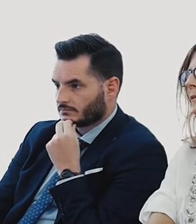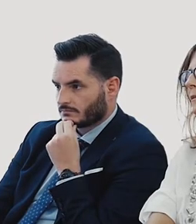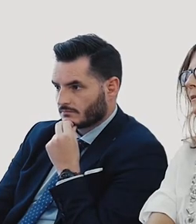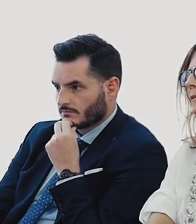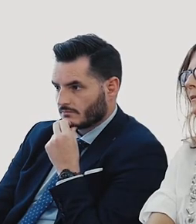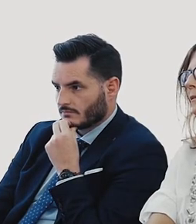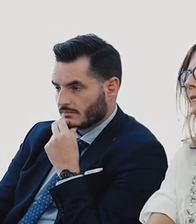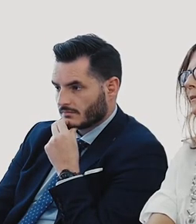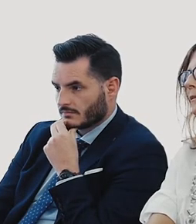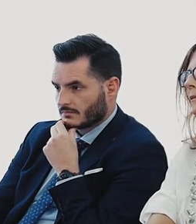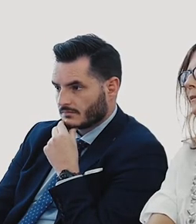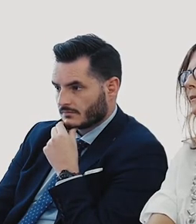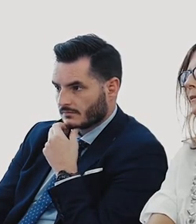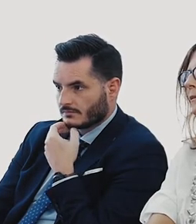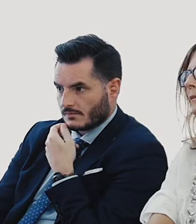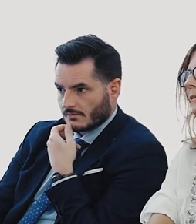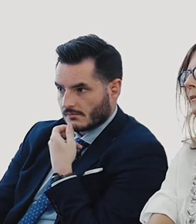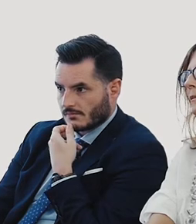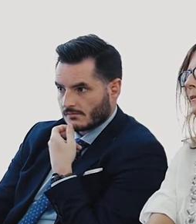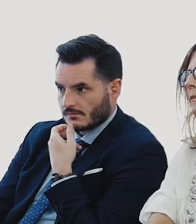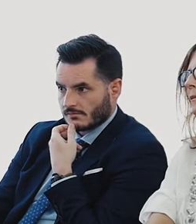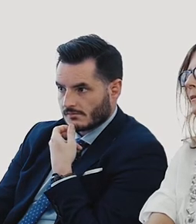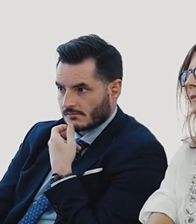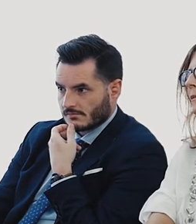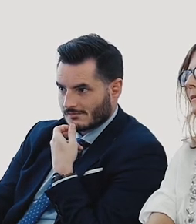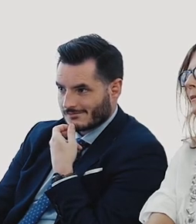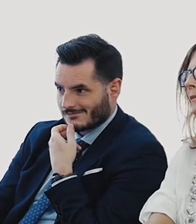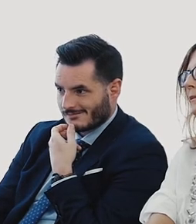nos llaman discapacitados, yo Hacienda acabo de pagar y no pago en diseuros.